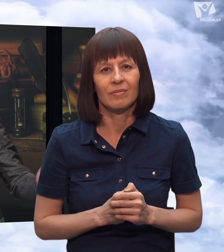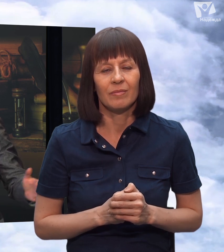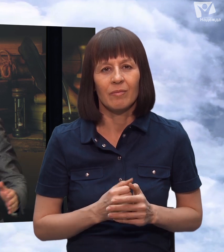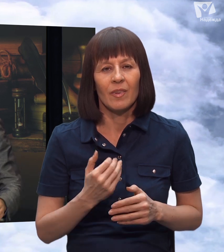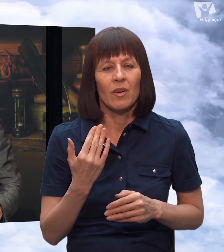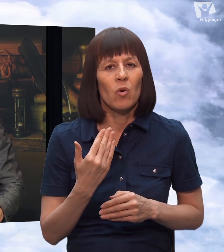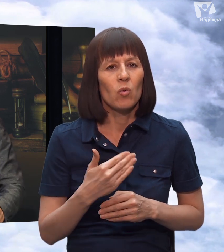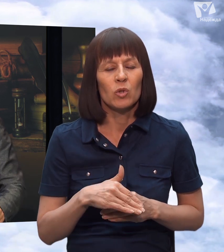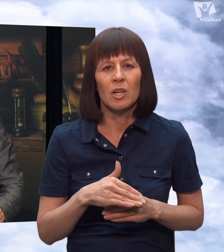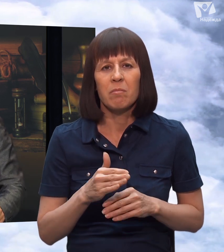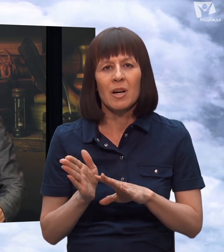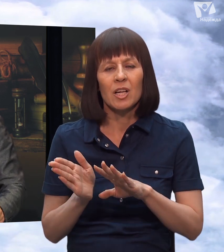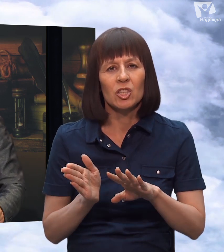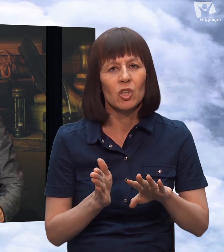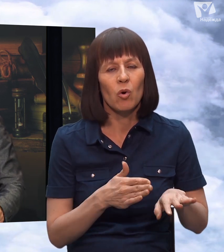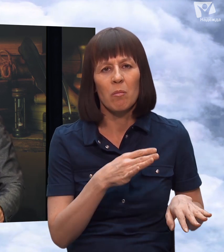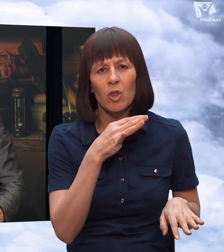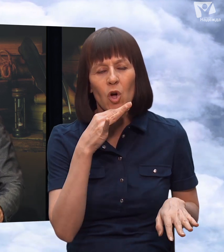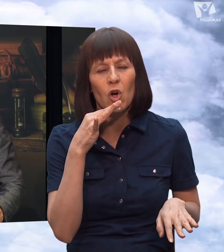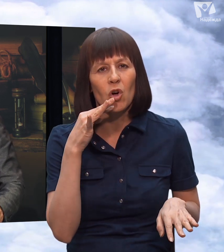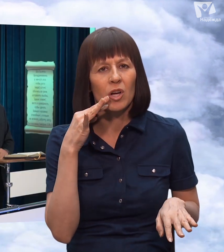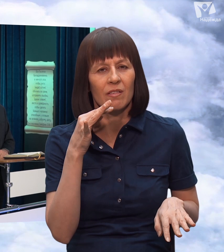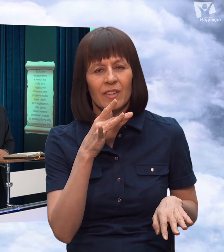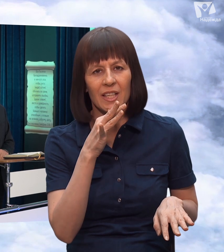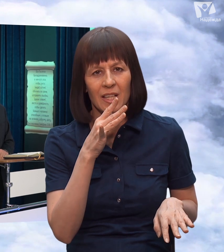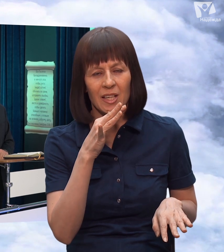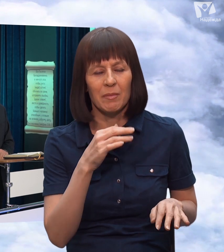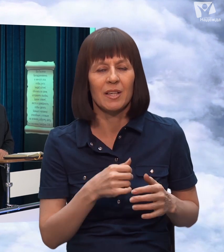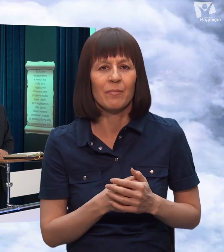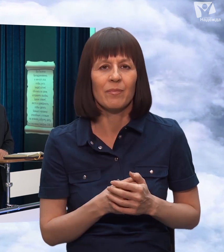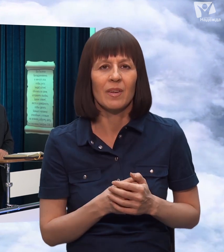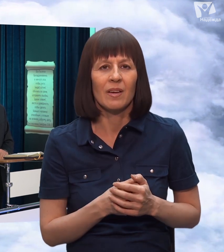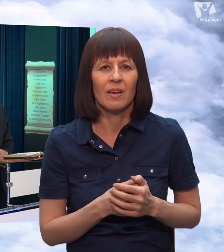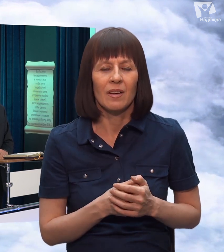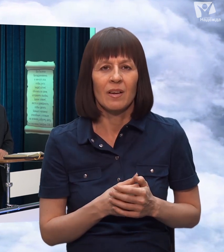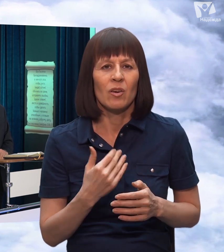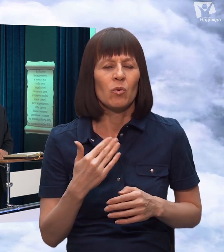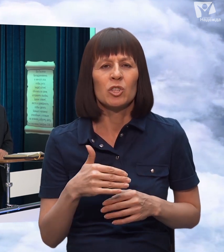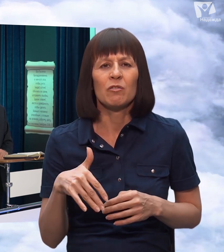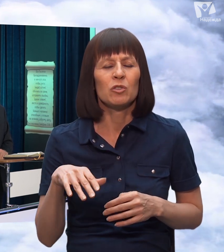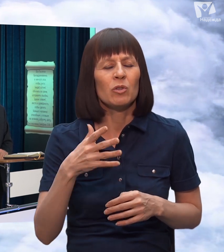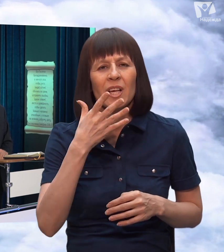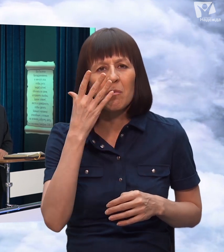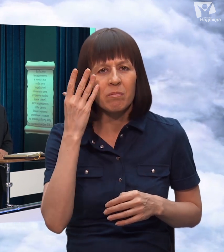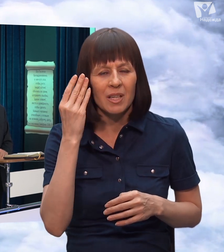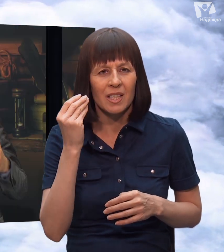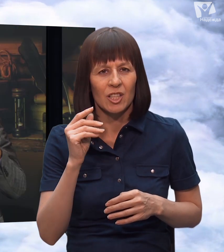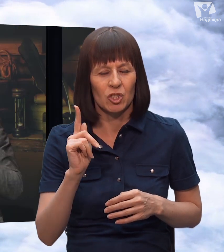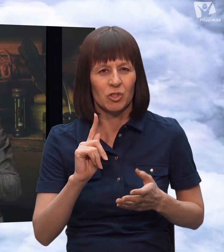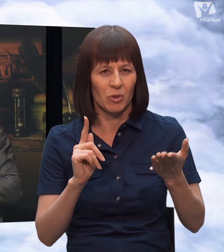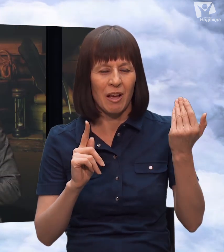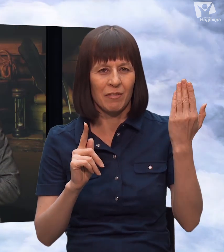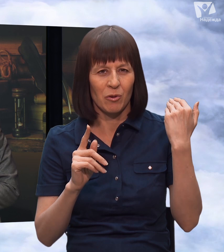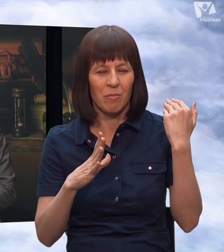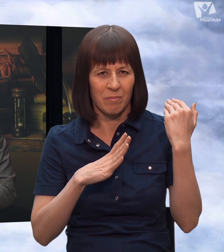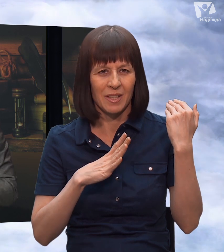хотят столько времени прошло после этого все это забылось все это было утрачено но